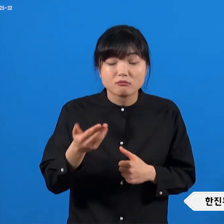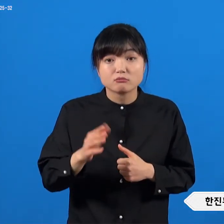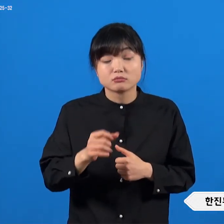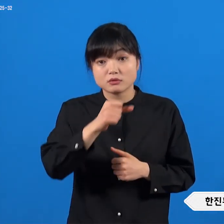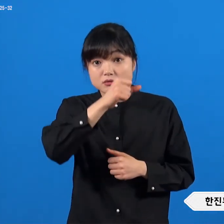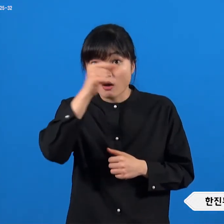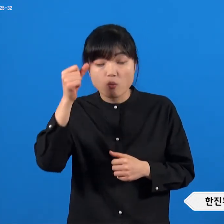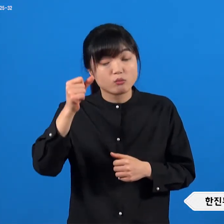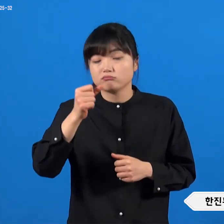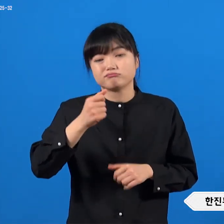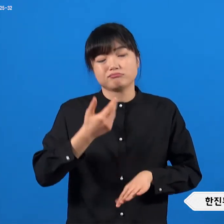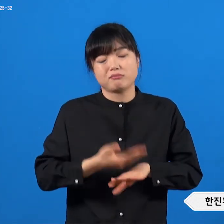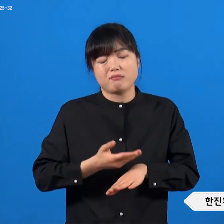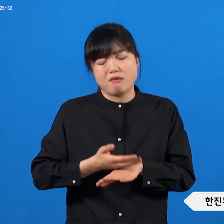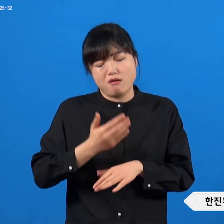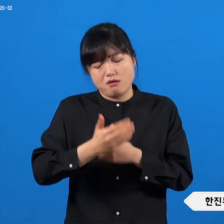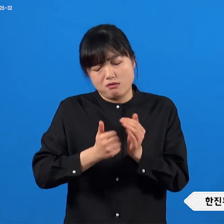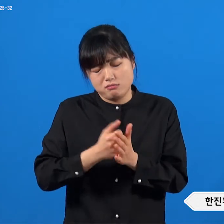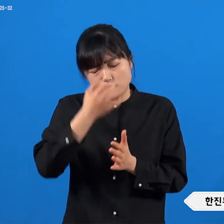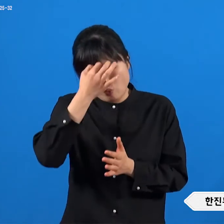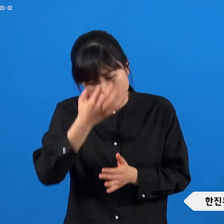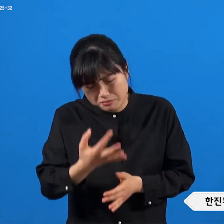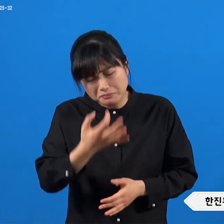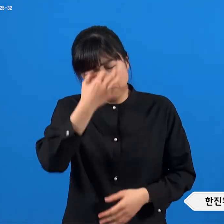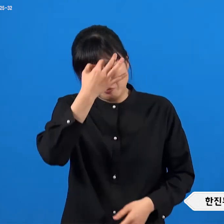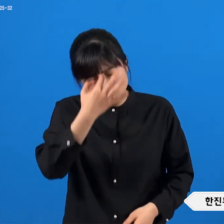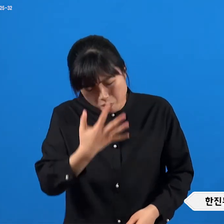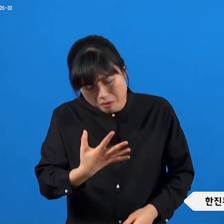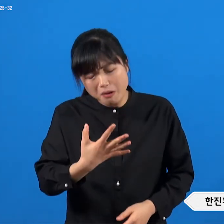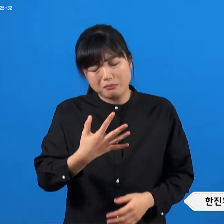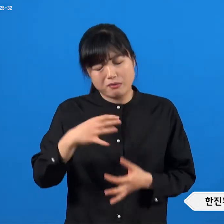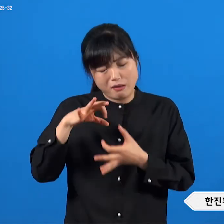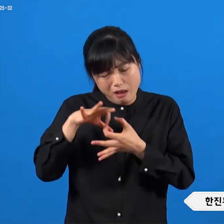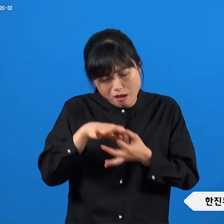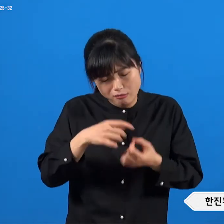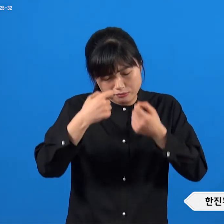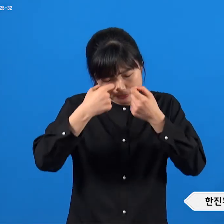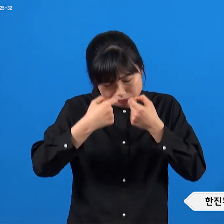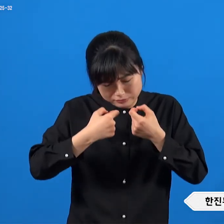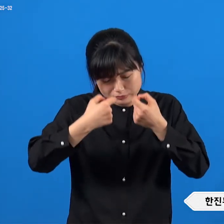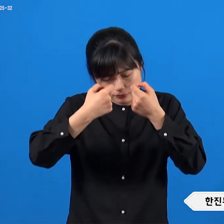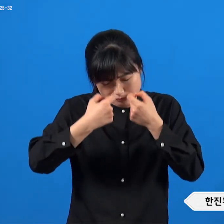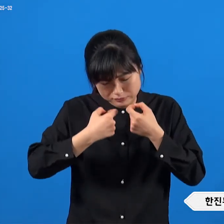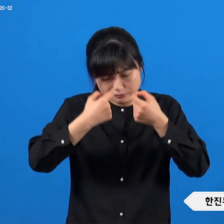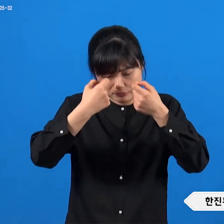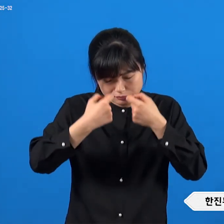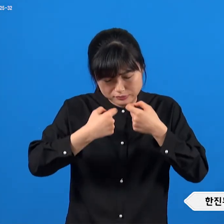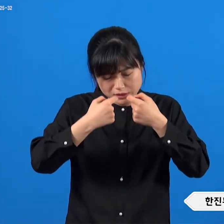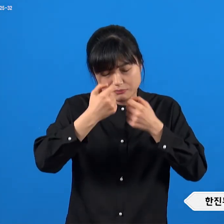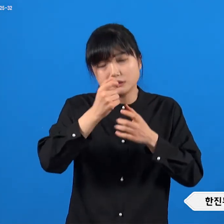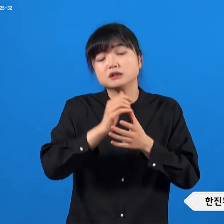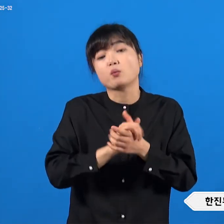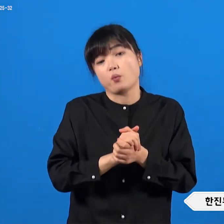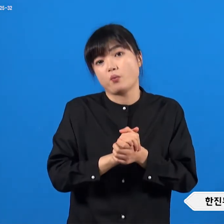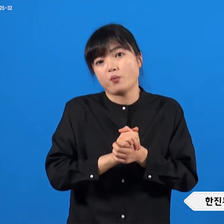그런데 그 장로님은 하나님 죄송합니다를 연발하면서 줄줄이 눈물을 쏟았습니다.